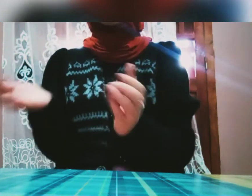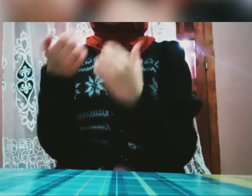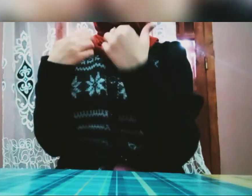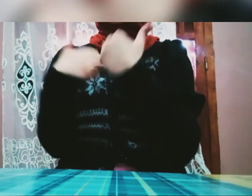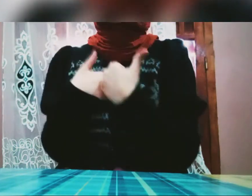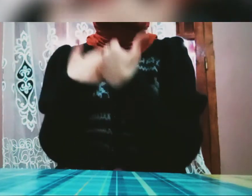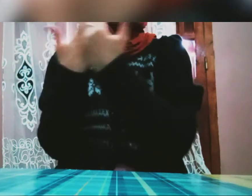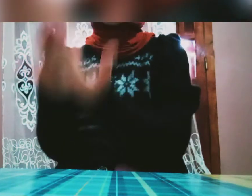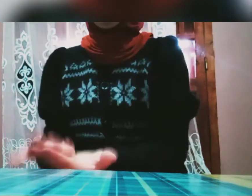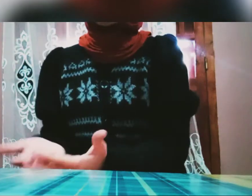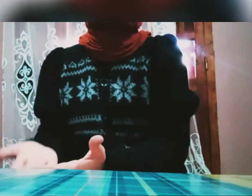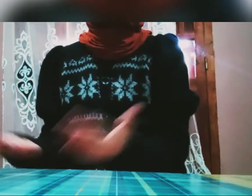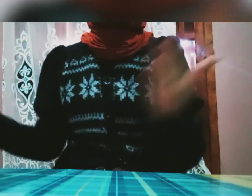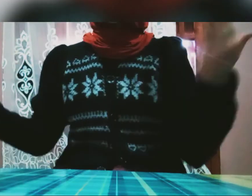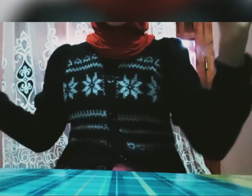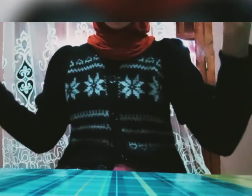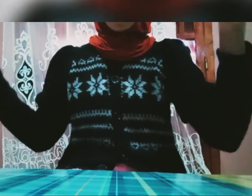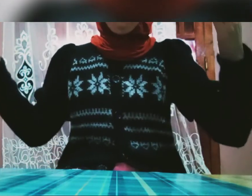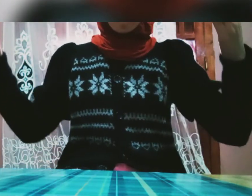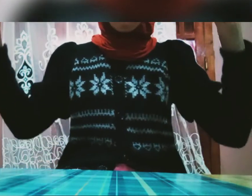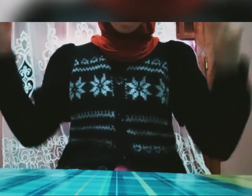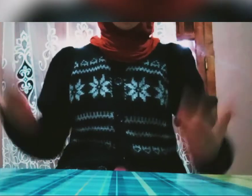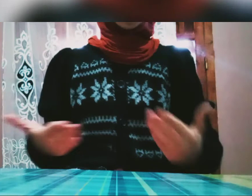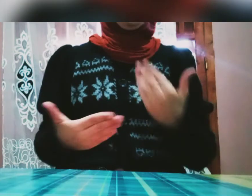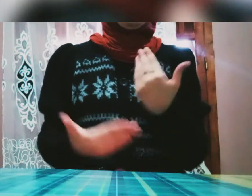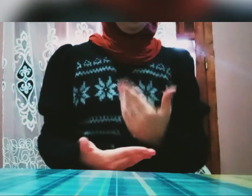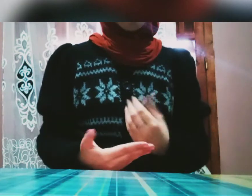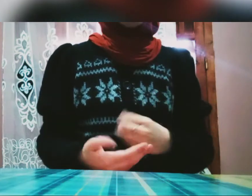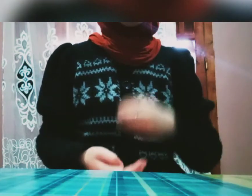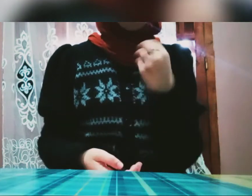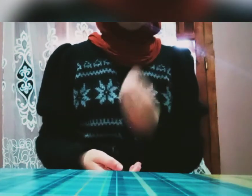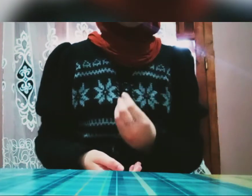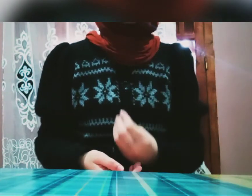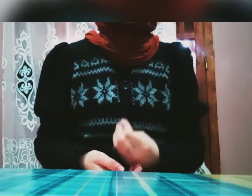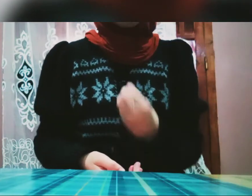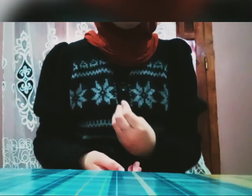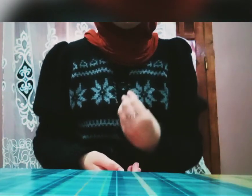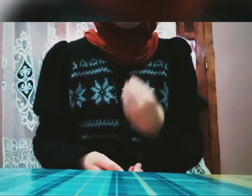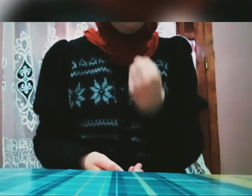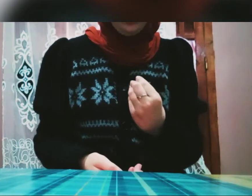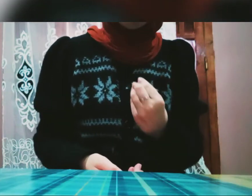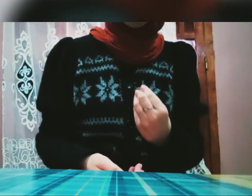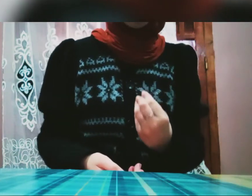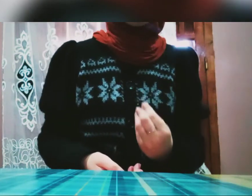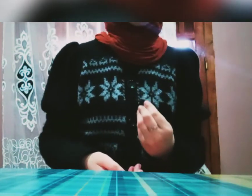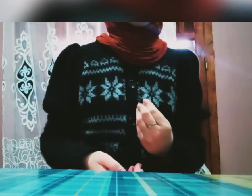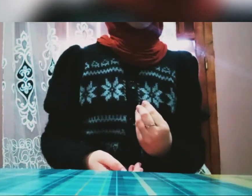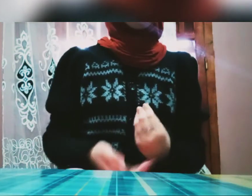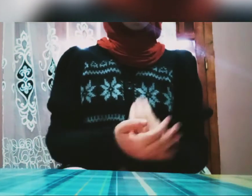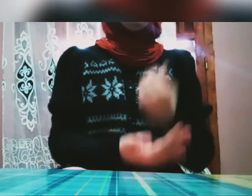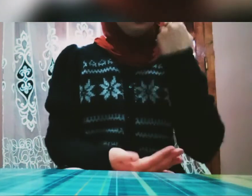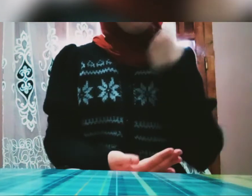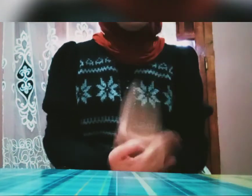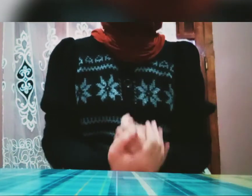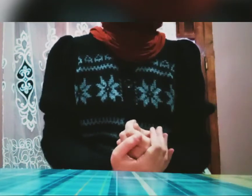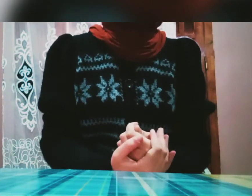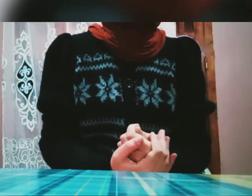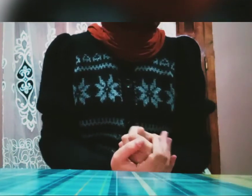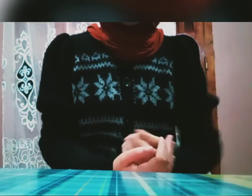بويا مرضاك وتحبها صح ومتمني انك تشوف نفسك فيها من اليوم للايام تبقى مصر